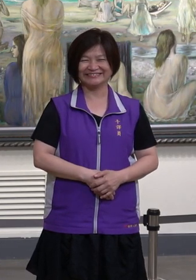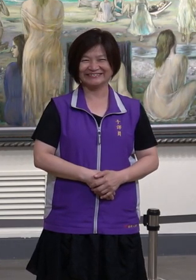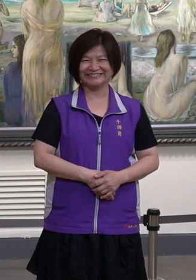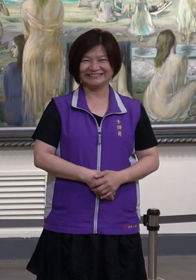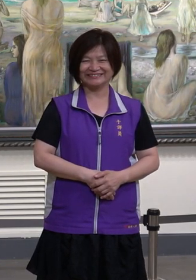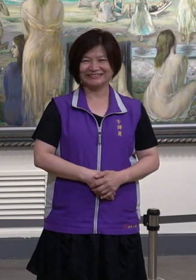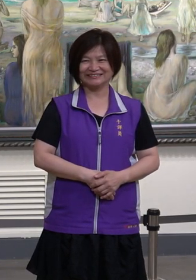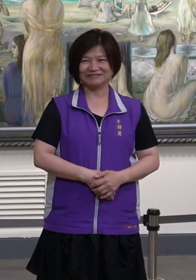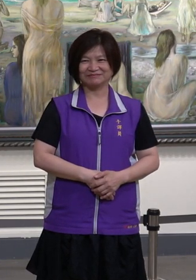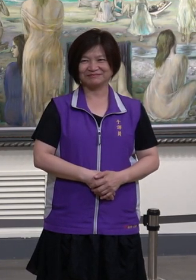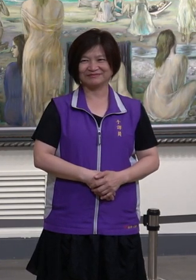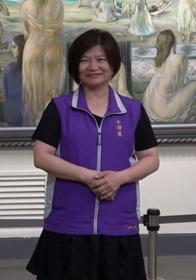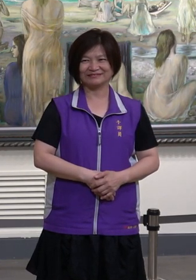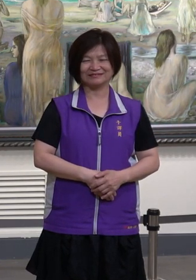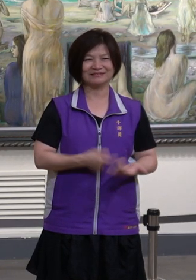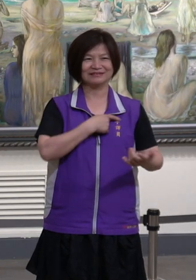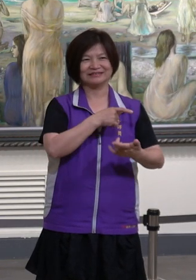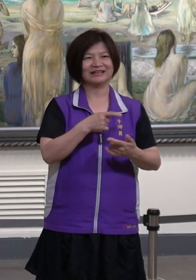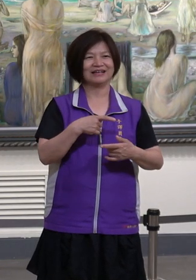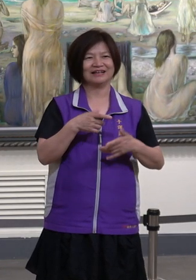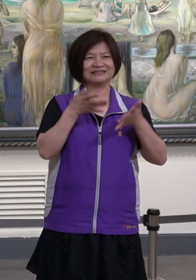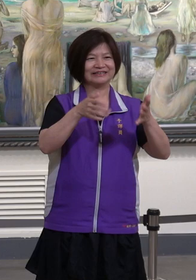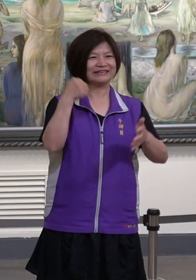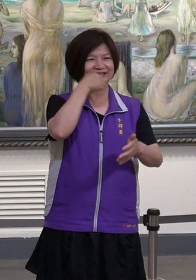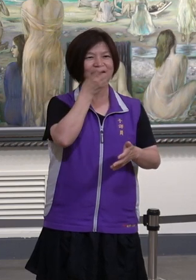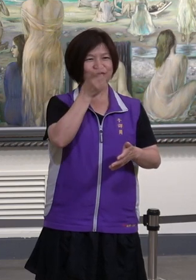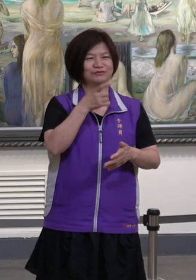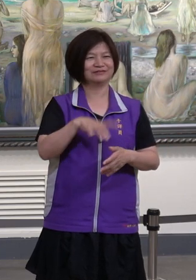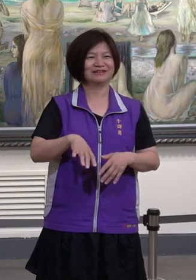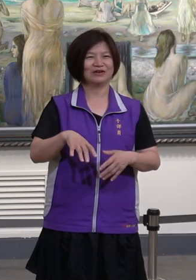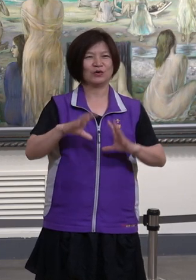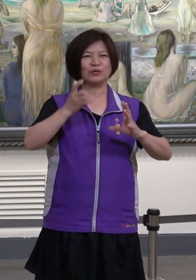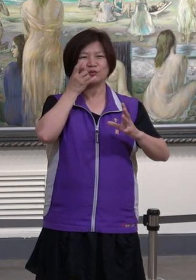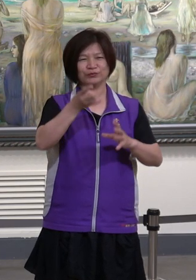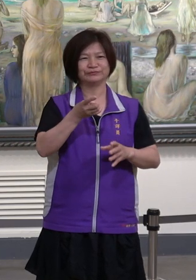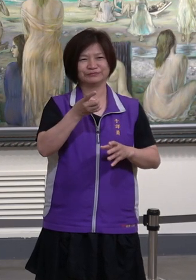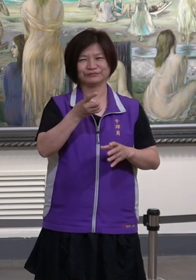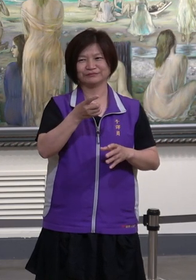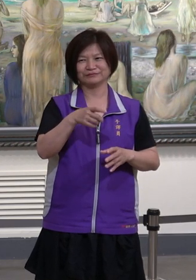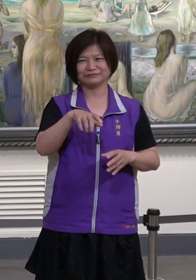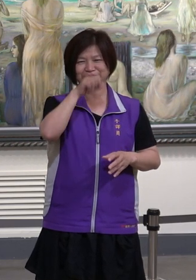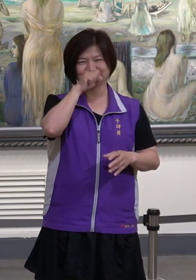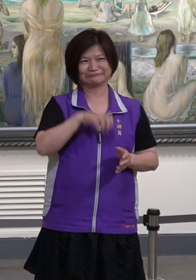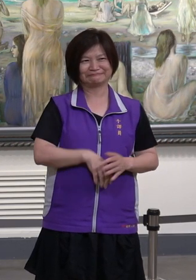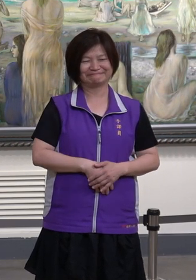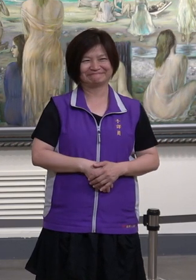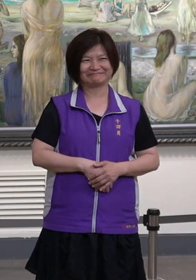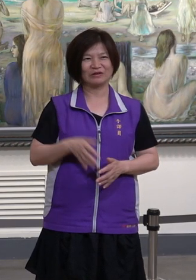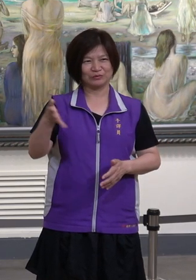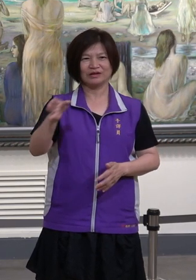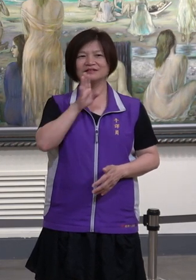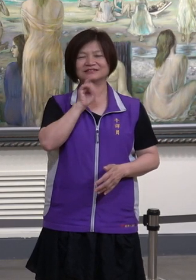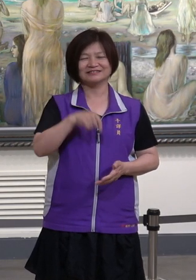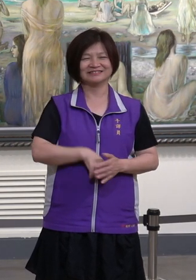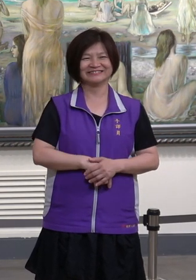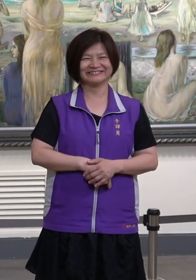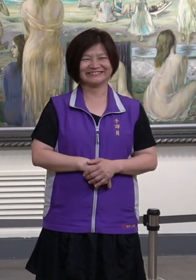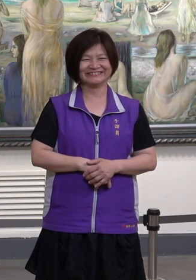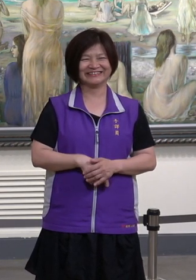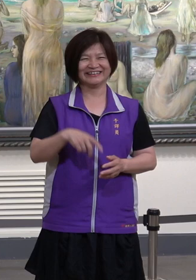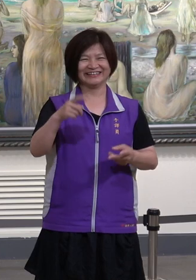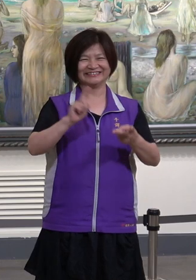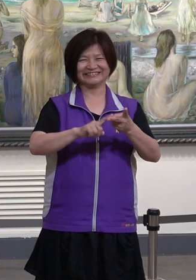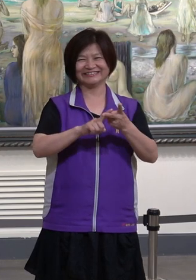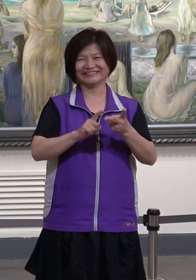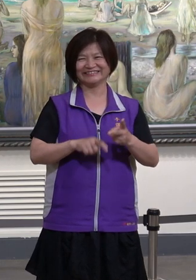海推行国语，你都不能说国语了，海都没人搞，哦，他黄海推行国语，还